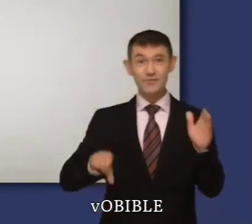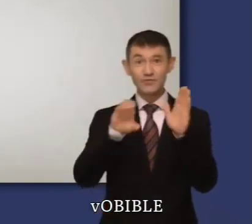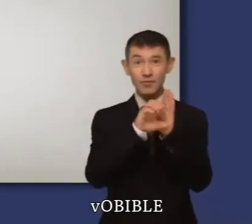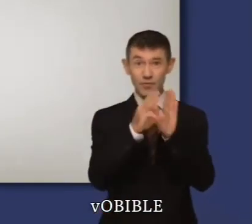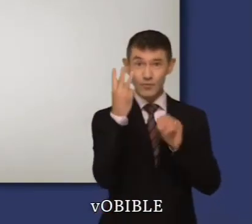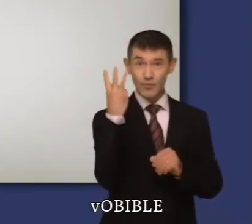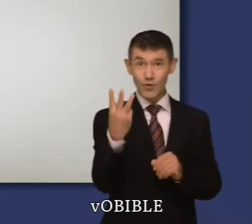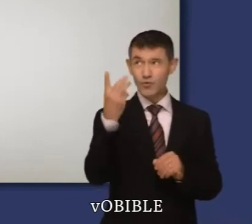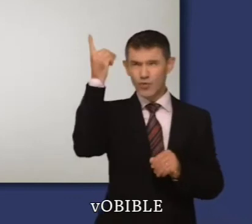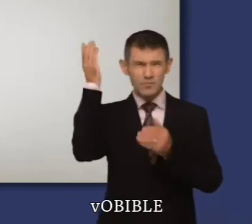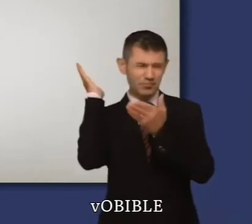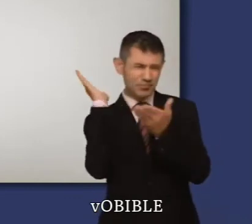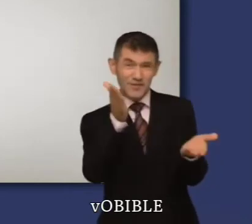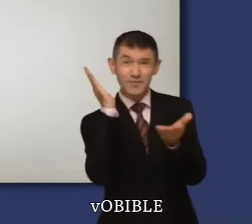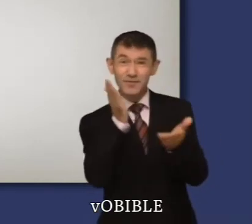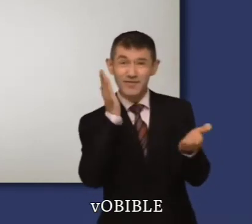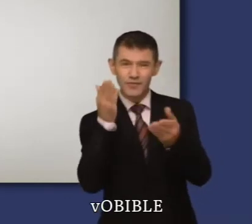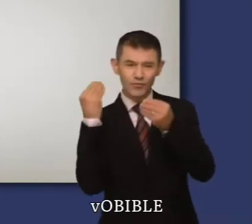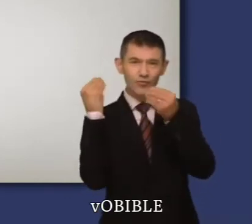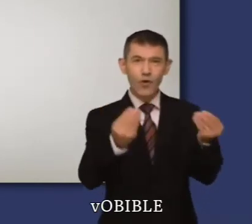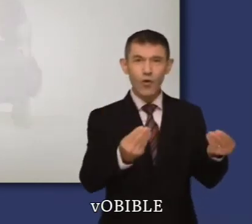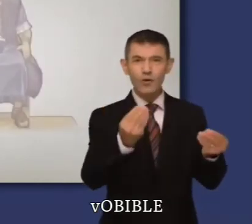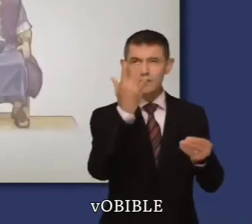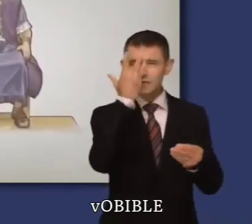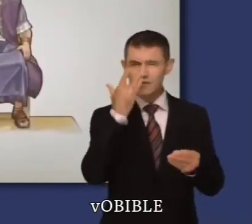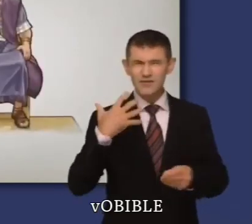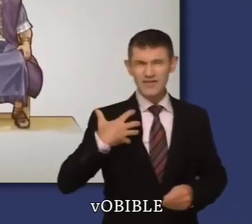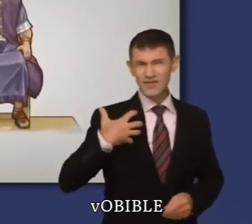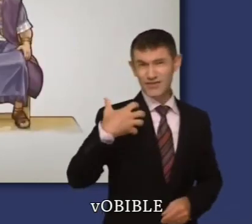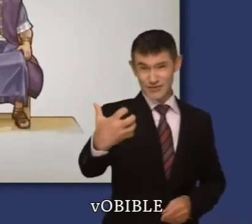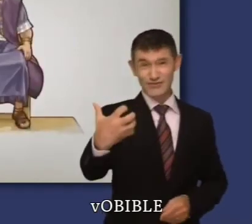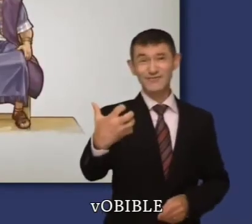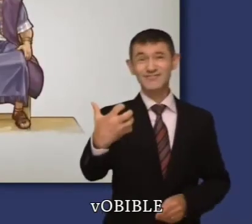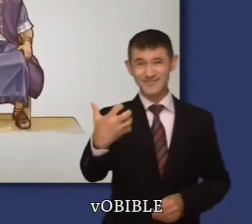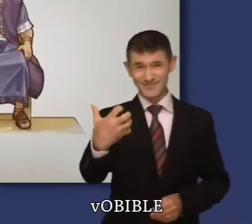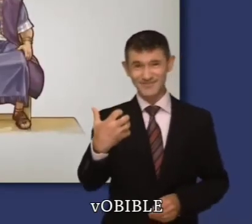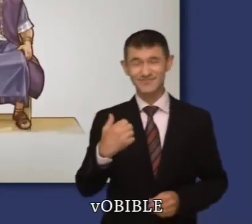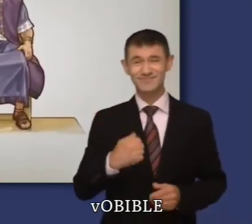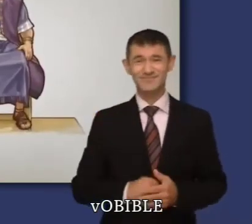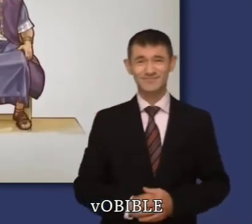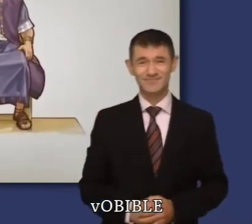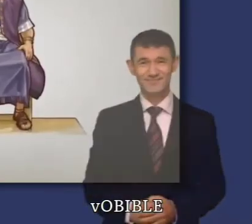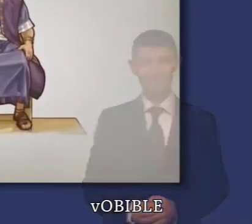est le rédacteur. Un roi poursuit le récit là où 2 Samuel l'a laissé.